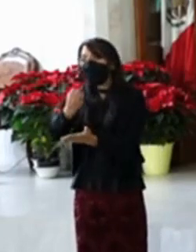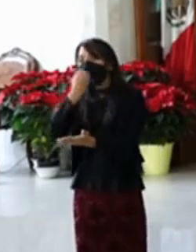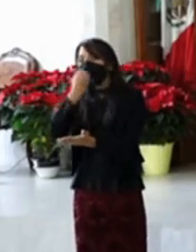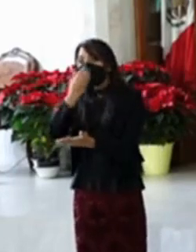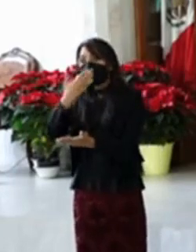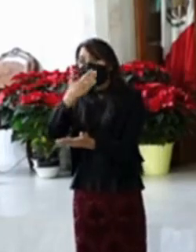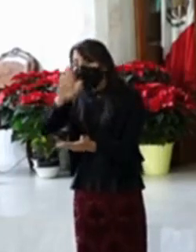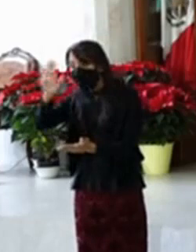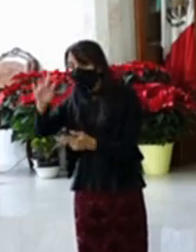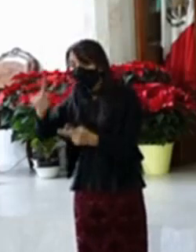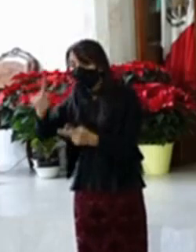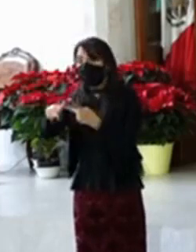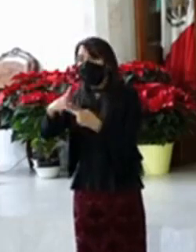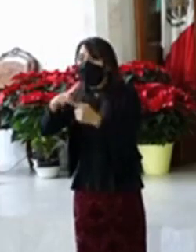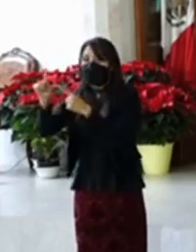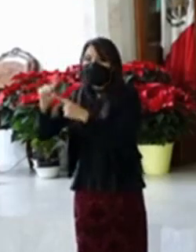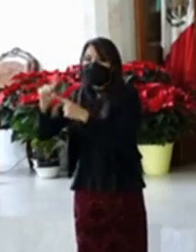aquellos